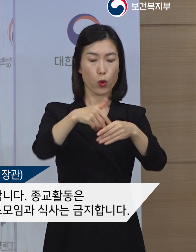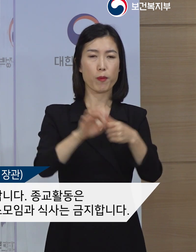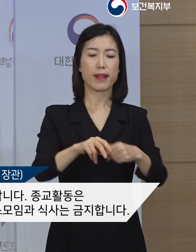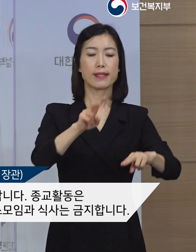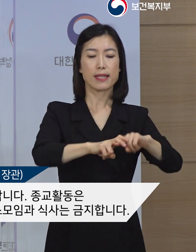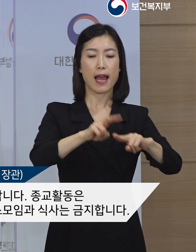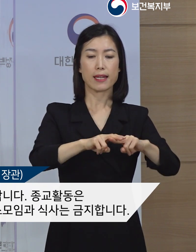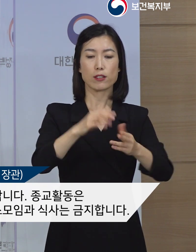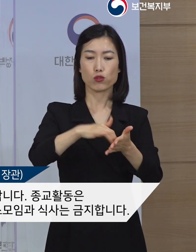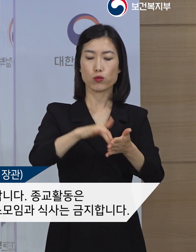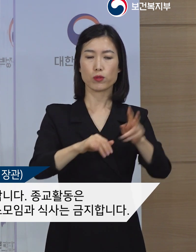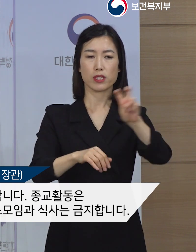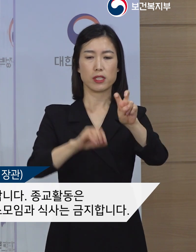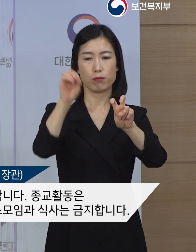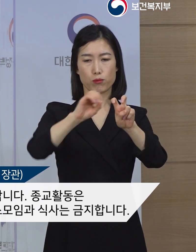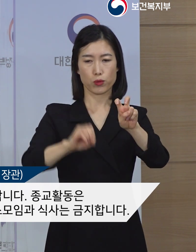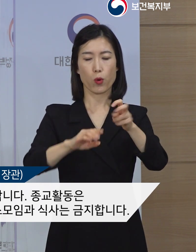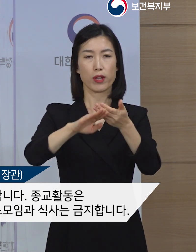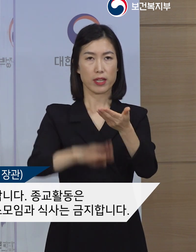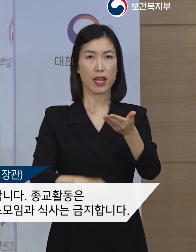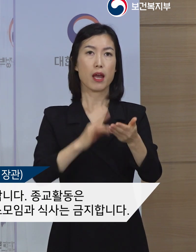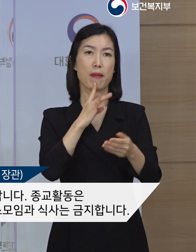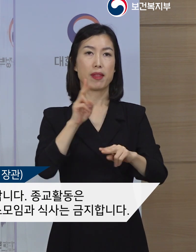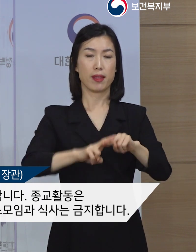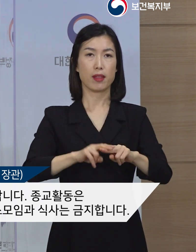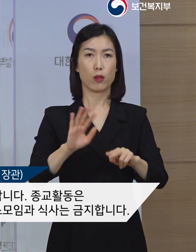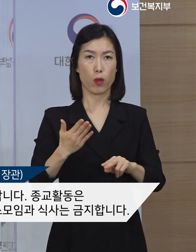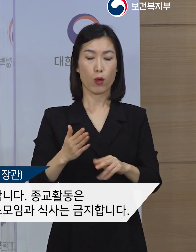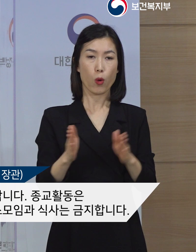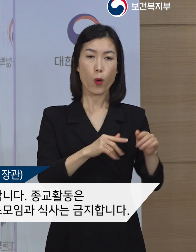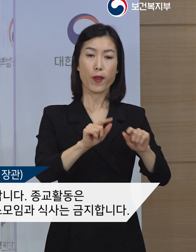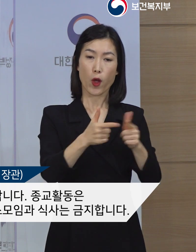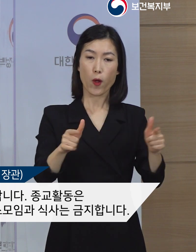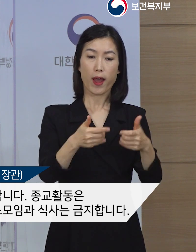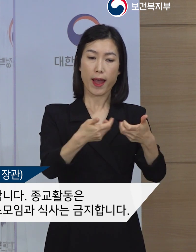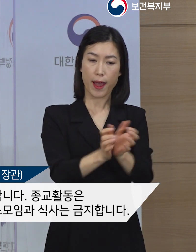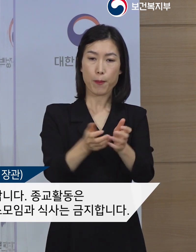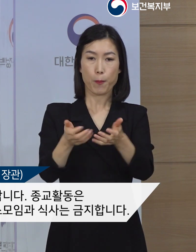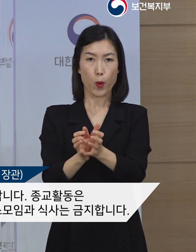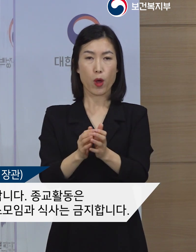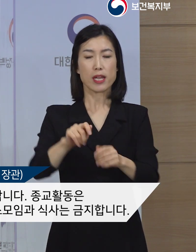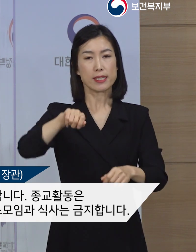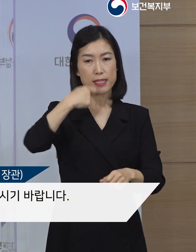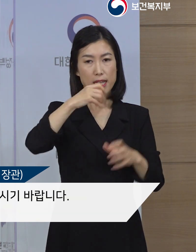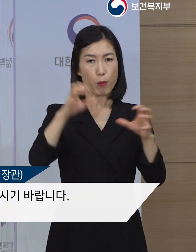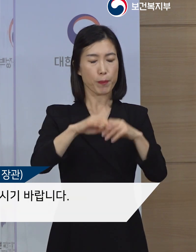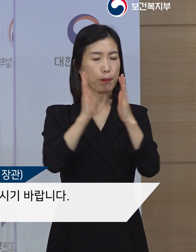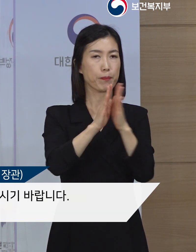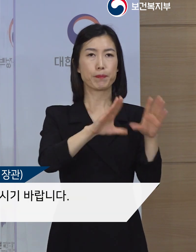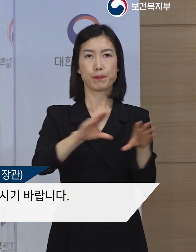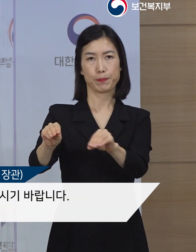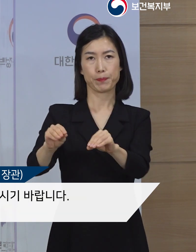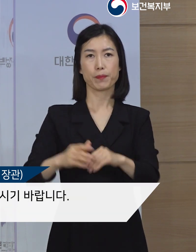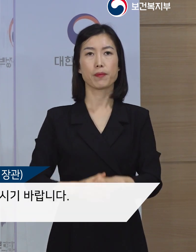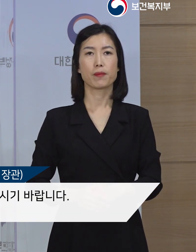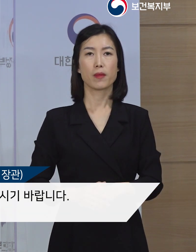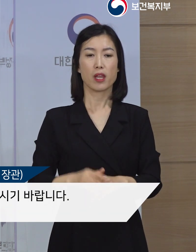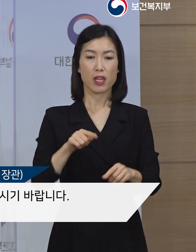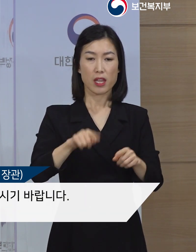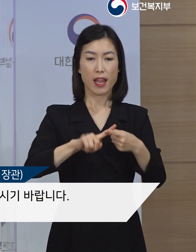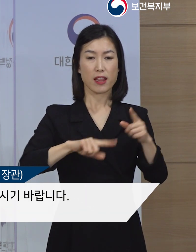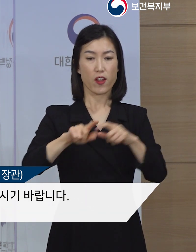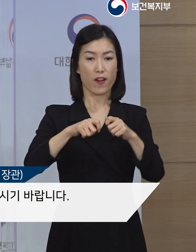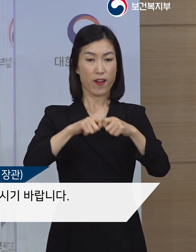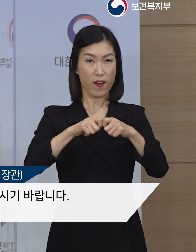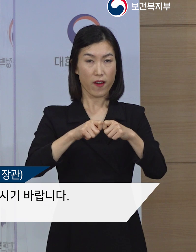좌석의 20% 이내에서 참여하며 이외의 각종 소모임과 식사는 금지합니다. 그 외 상세한